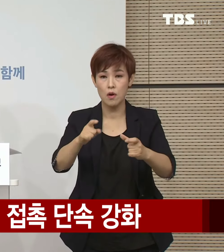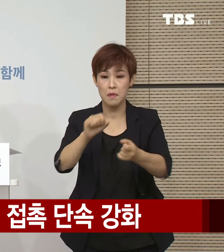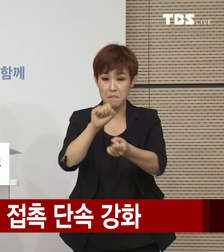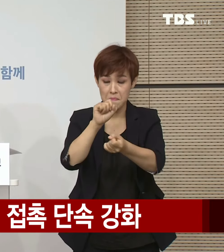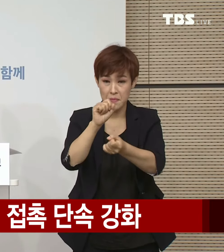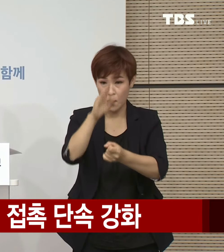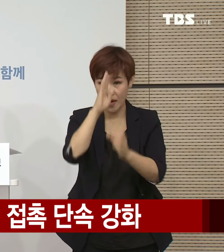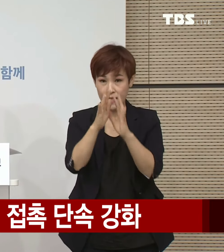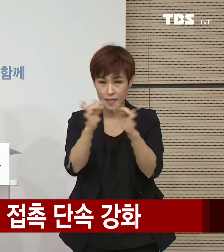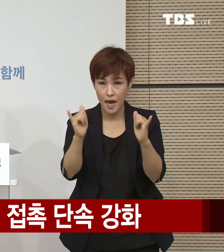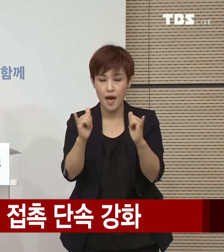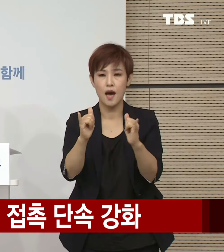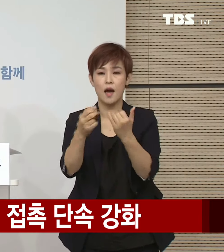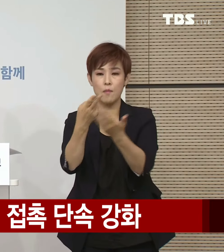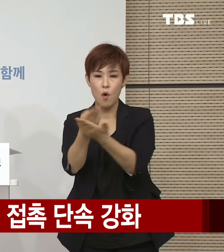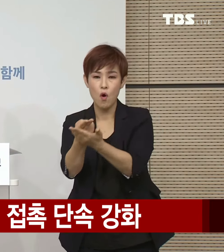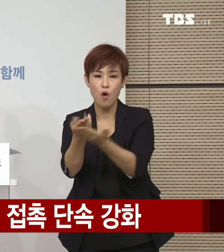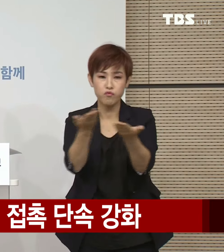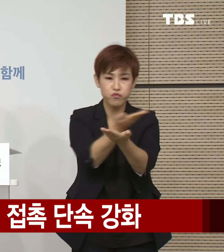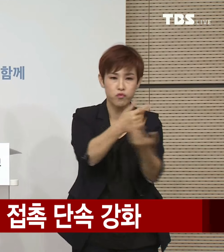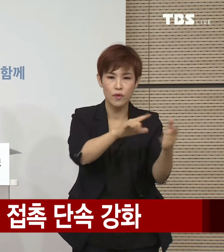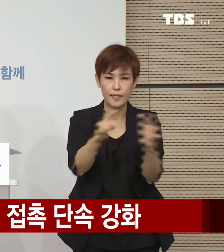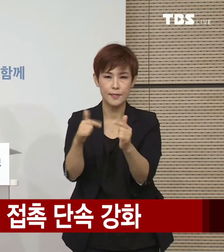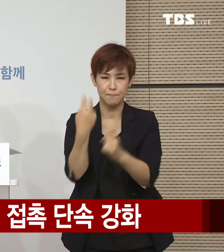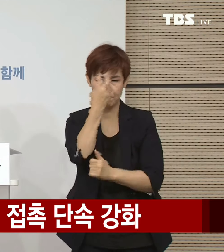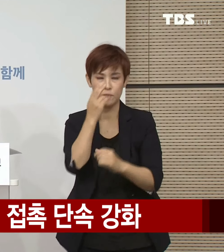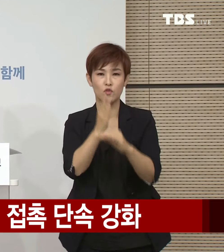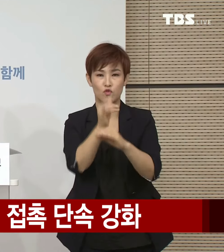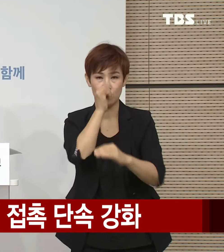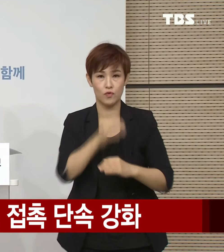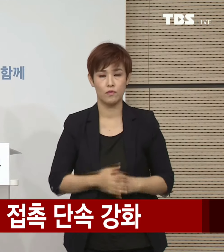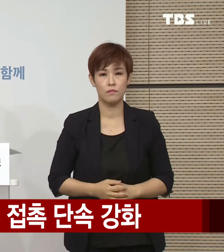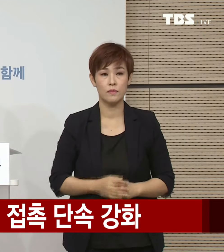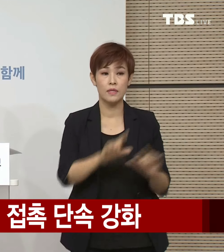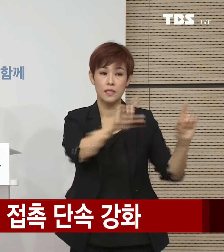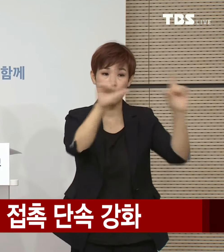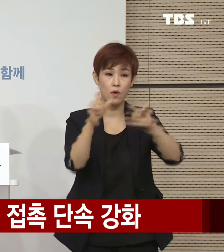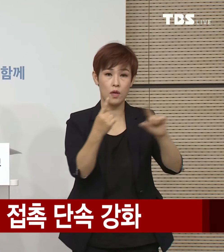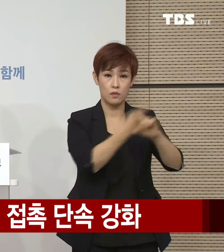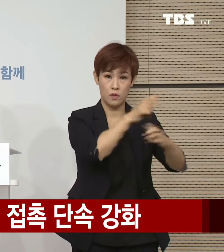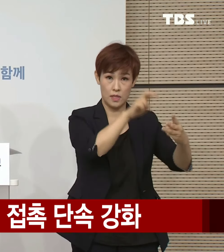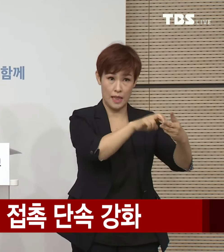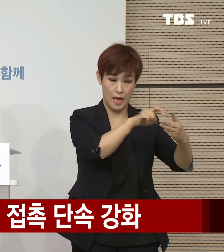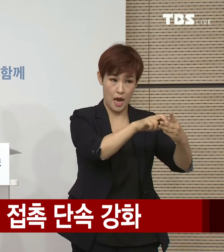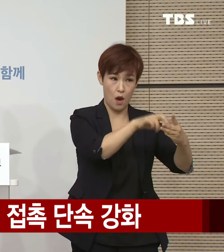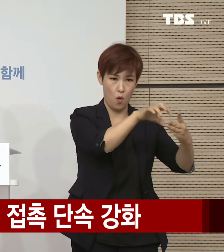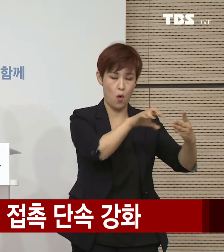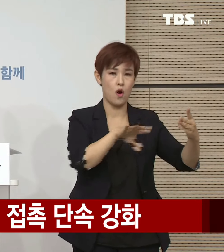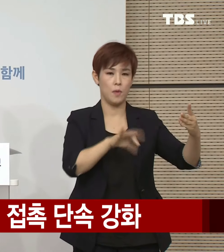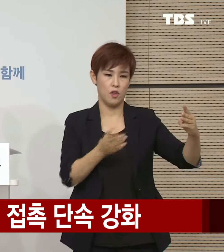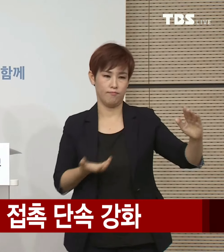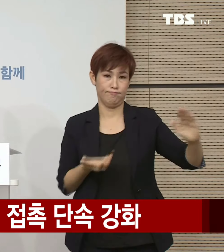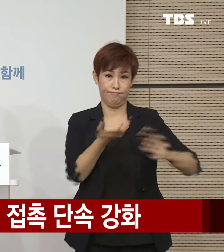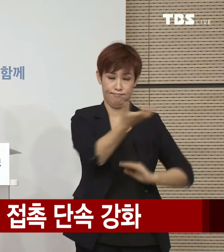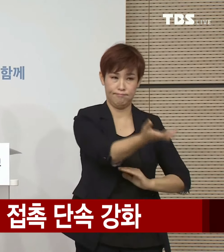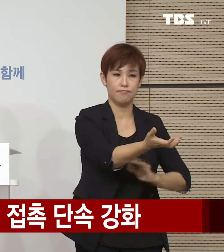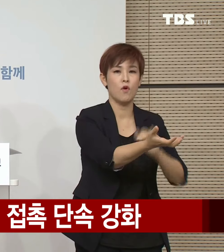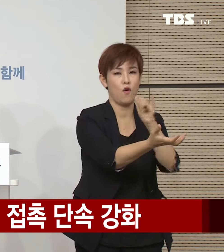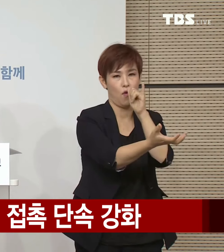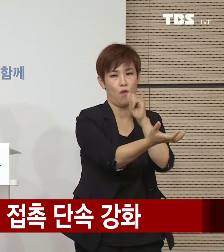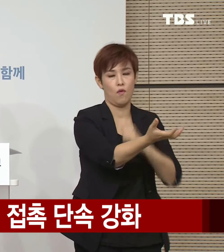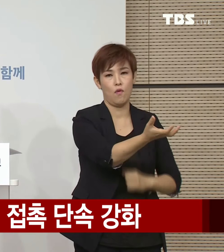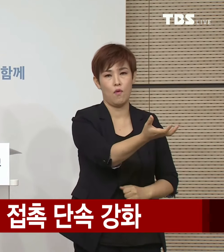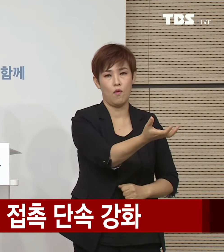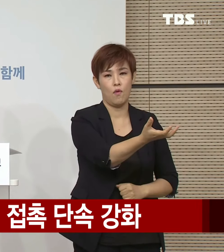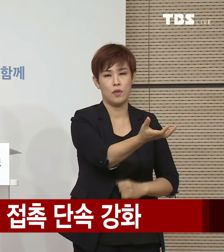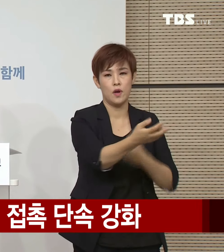총괄하여 배정하고 있습니다. 이에 따라 생활치료센터로 환자를 우선 배정하는 등